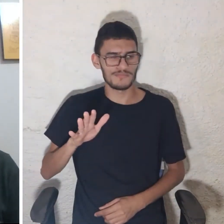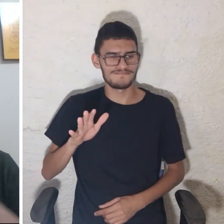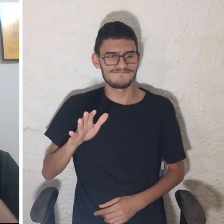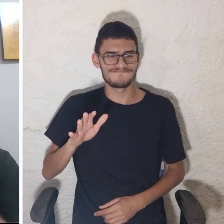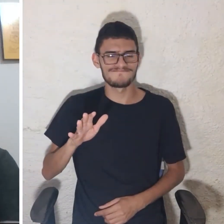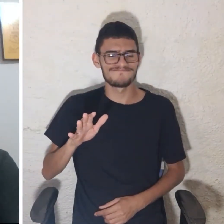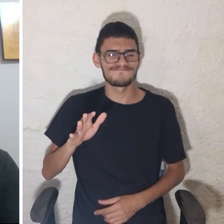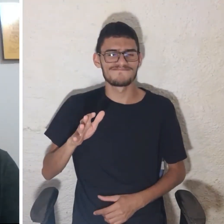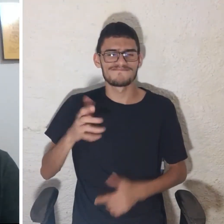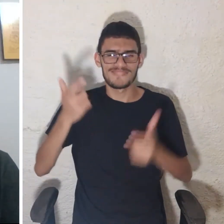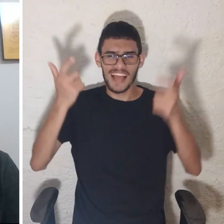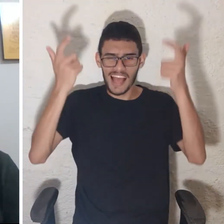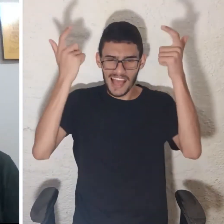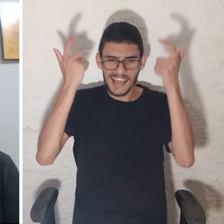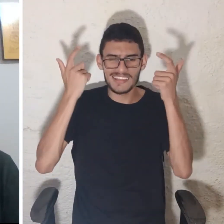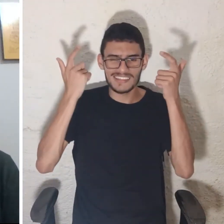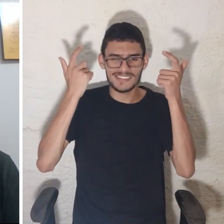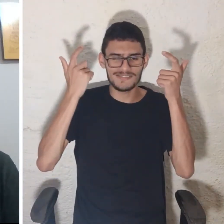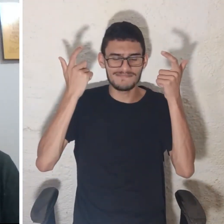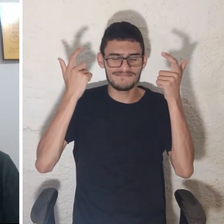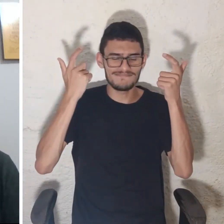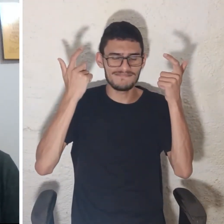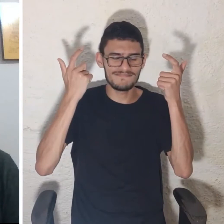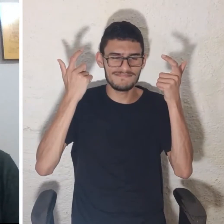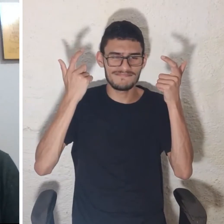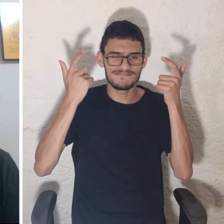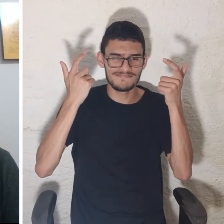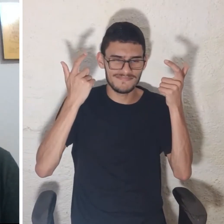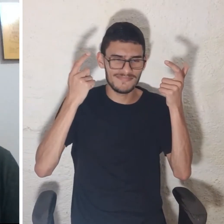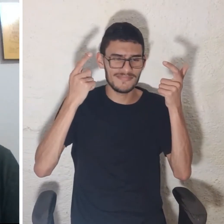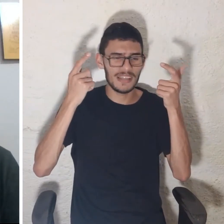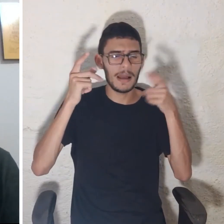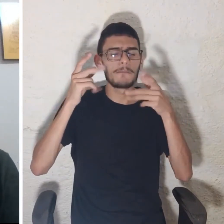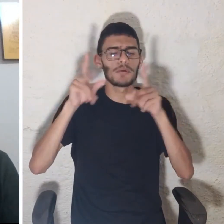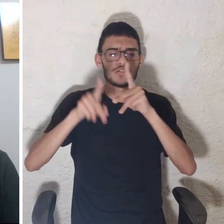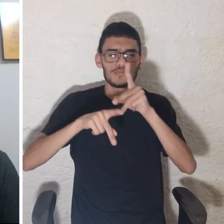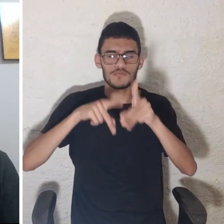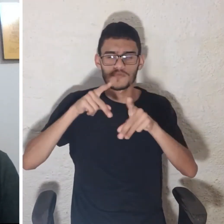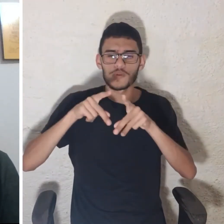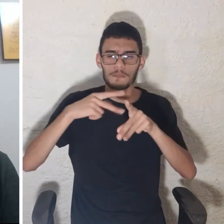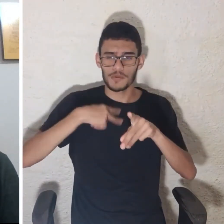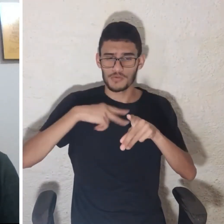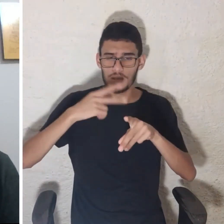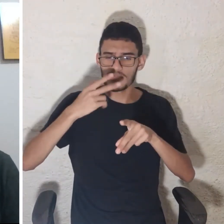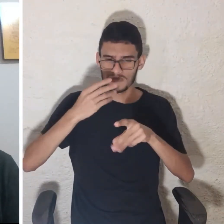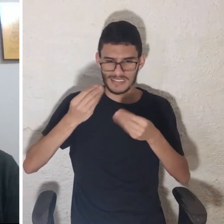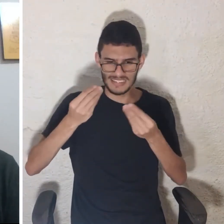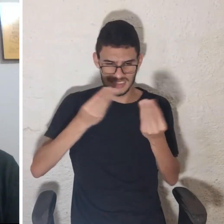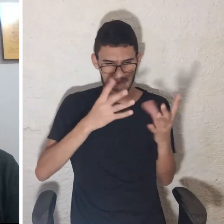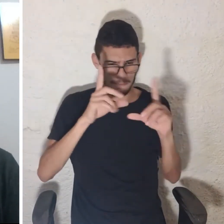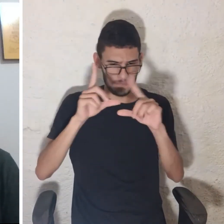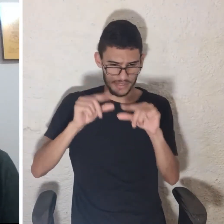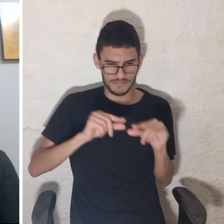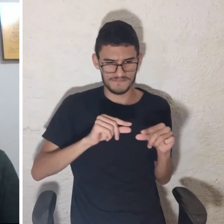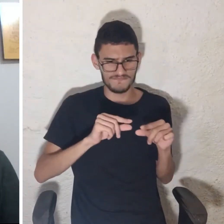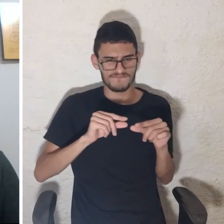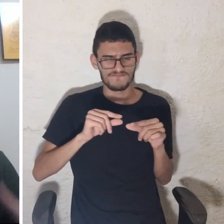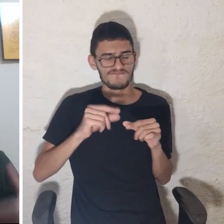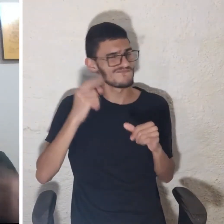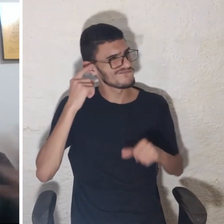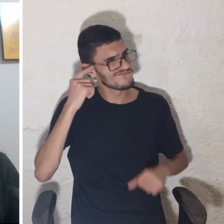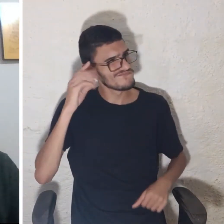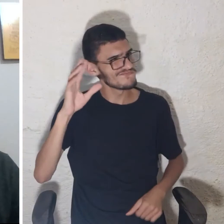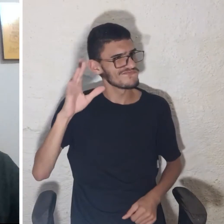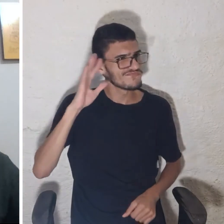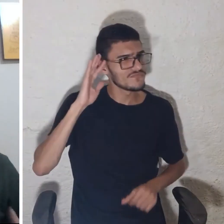do poder dos reis de Portugal terem sido diminuídos, né, pela tal da Constituição. Então ele começou a